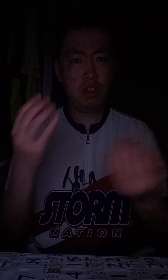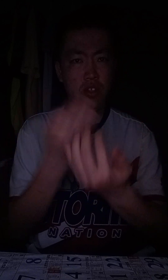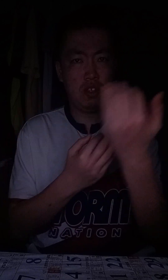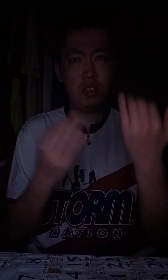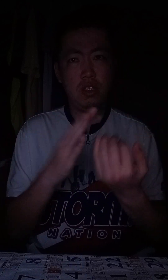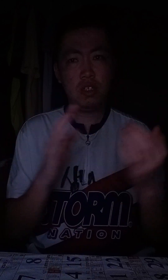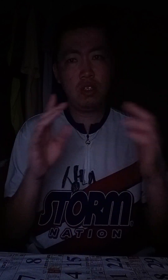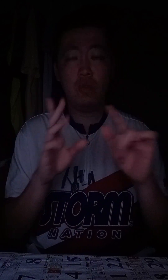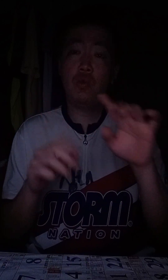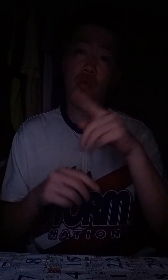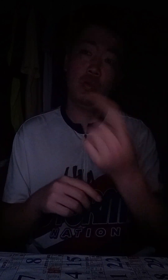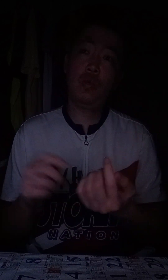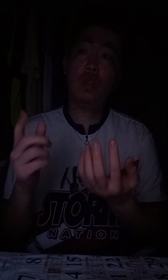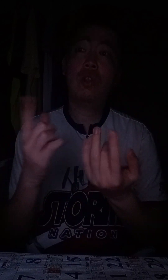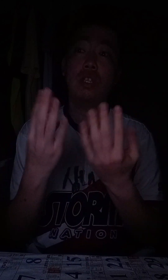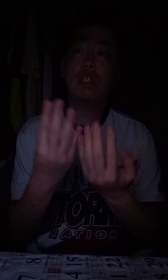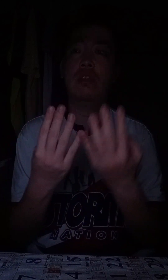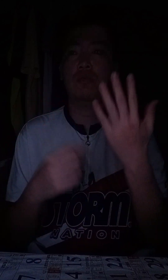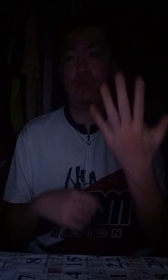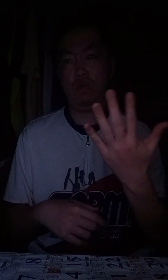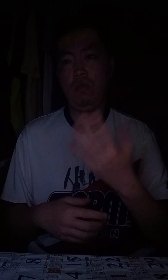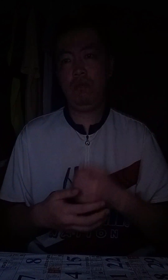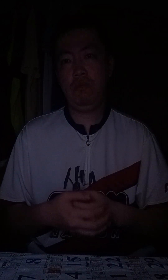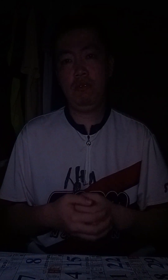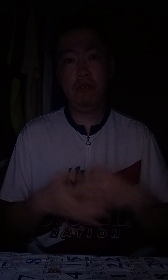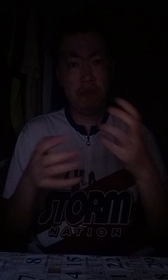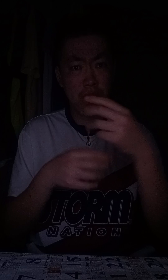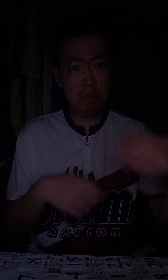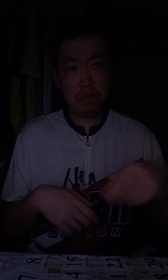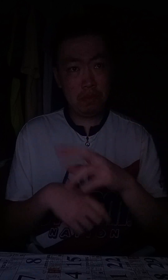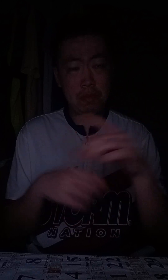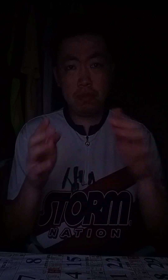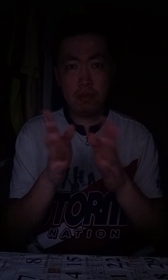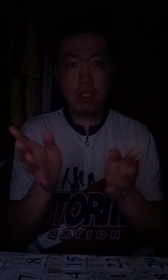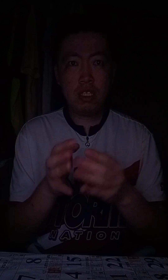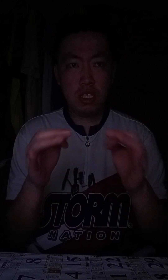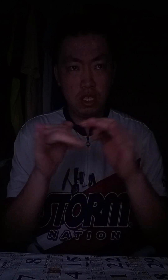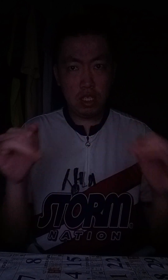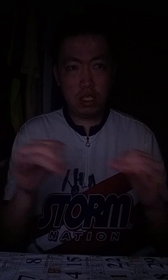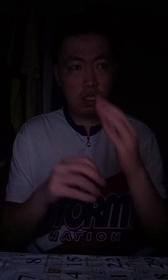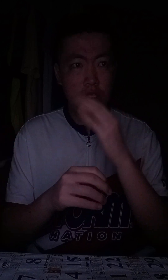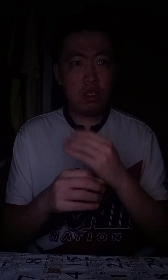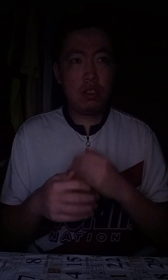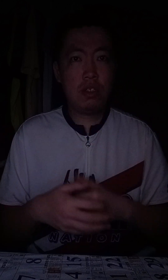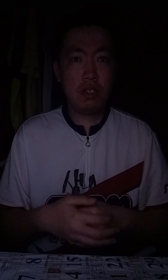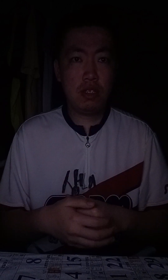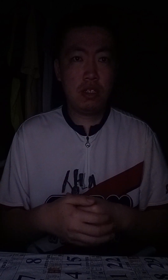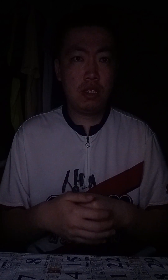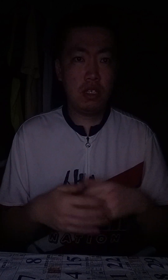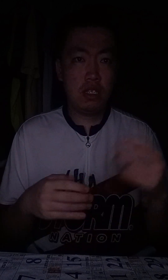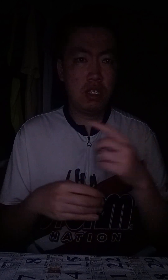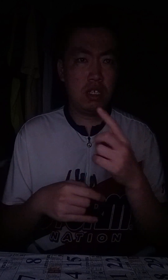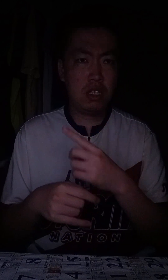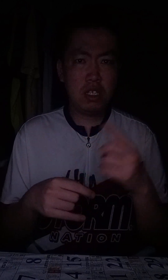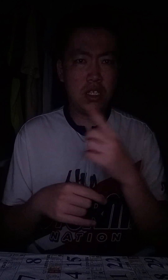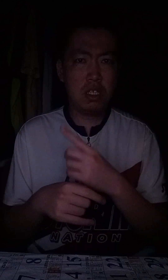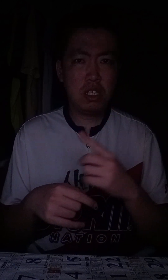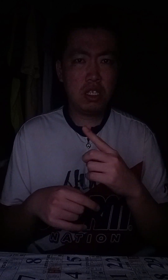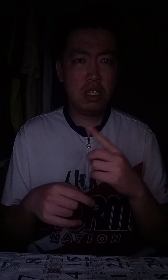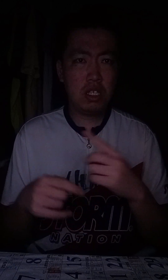것은 오늘 오전 9시 50분쯤 부산 대저동 금호 지하차도에서입니다. 뒷바퀴 제동 장치에서부터 불이